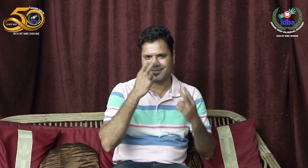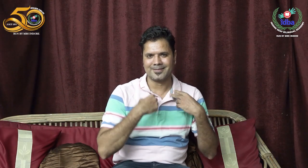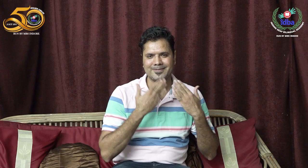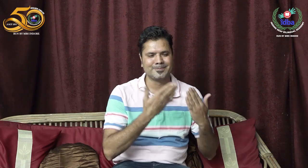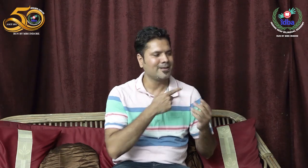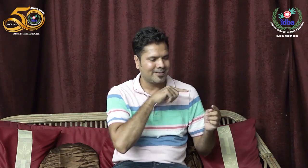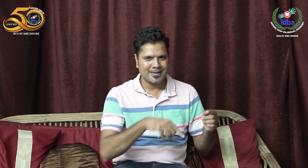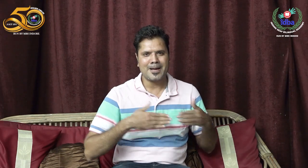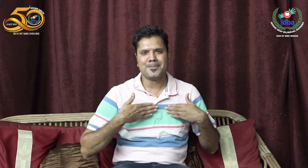कीजिए।